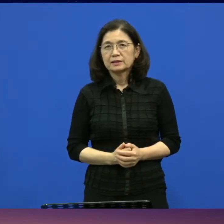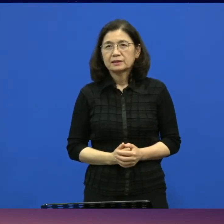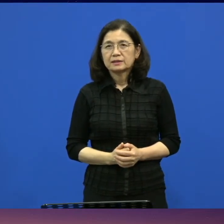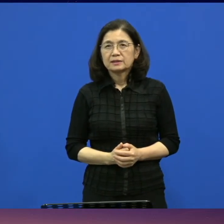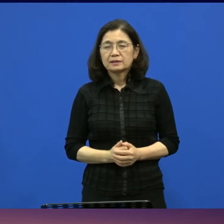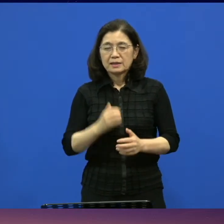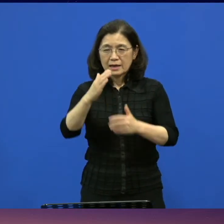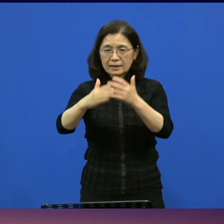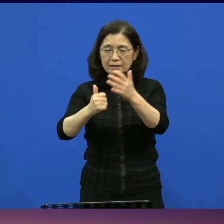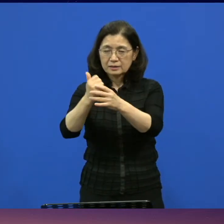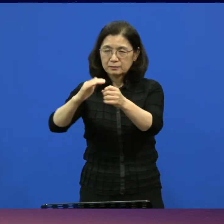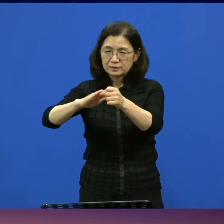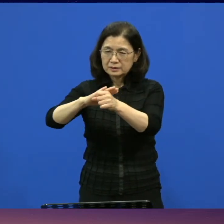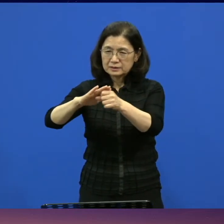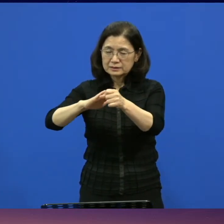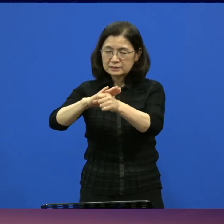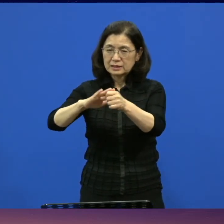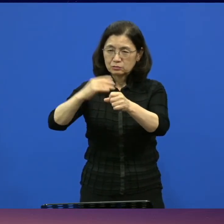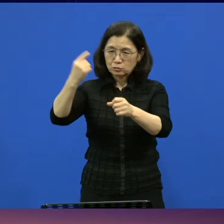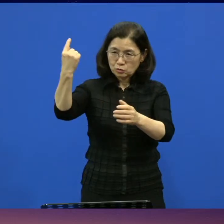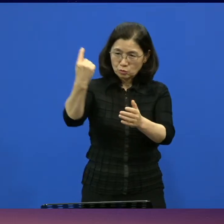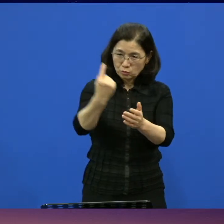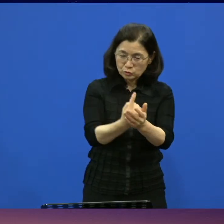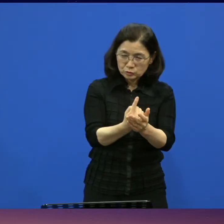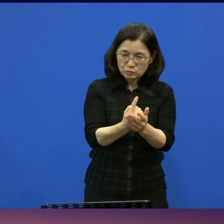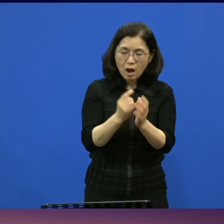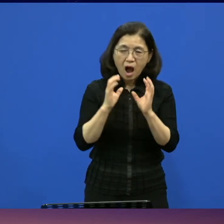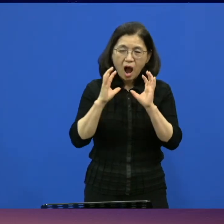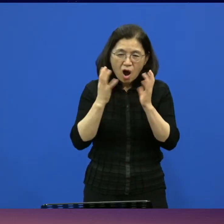사람으로 오셨는데 어린 아기로 오셨어요, 여러분.